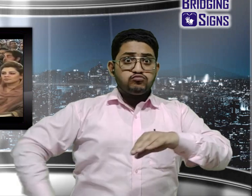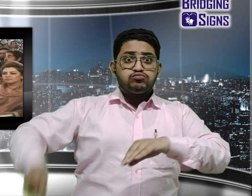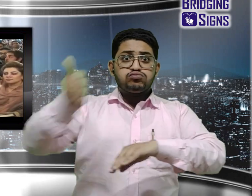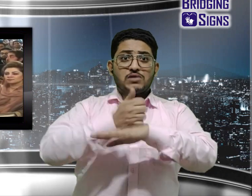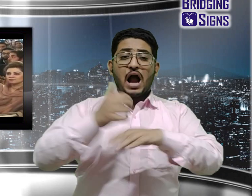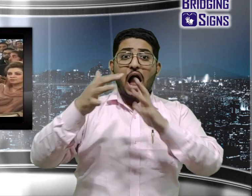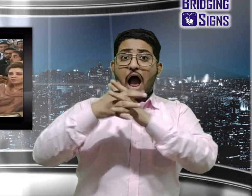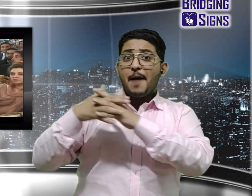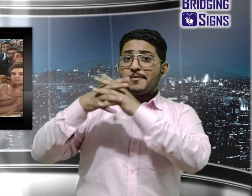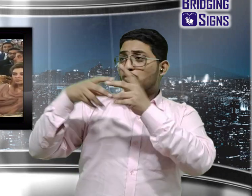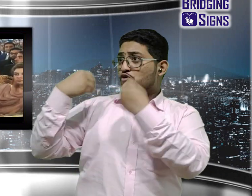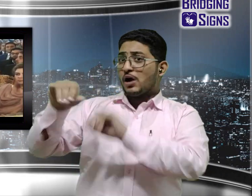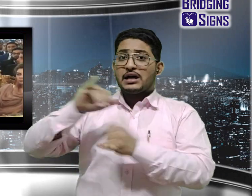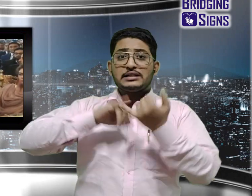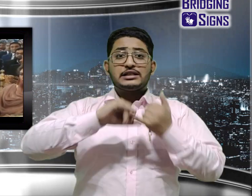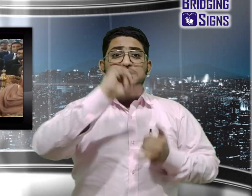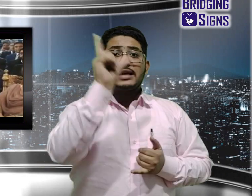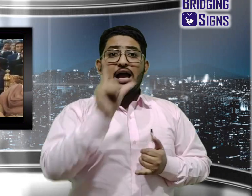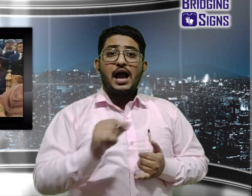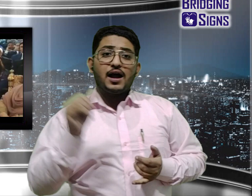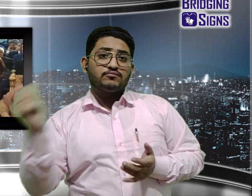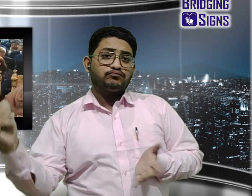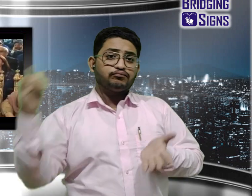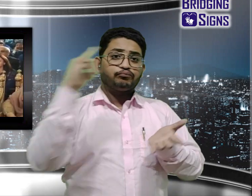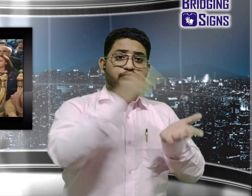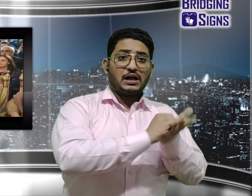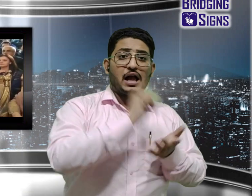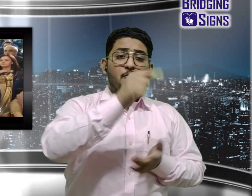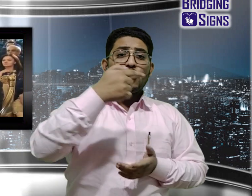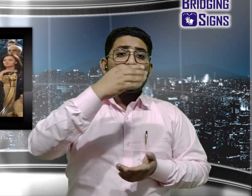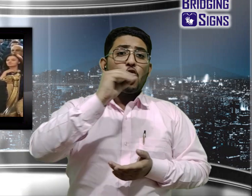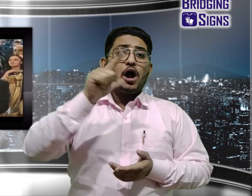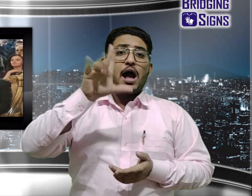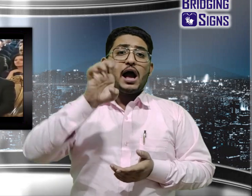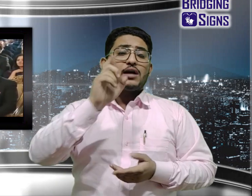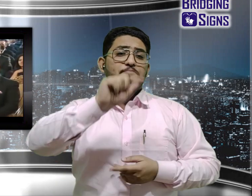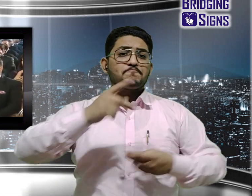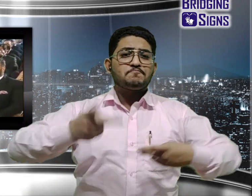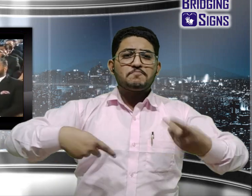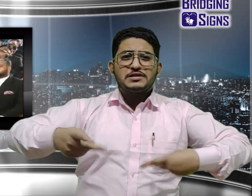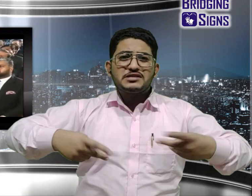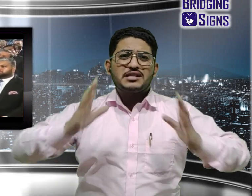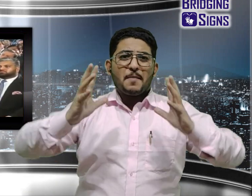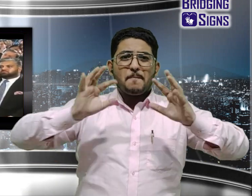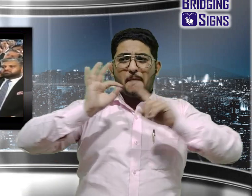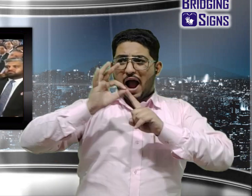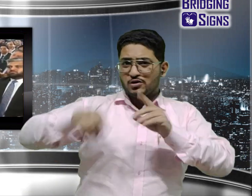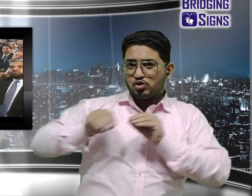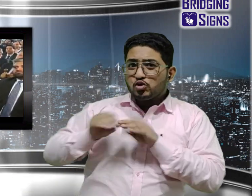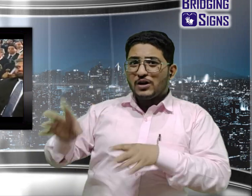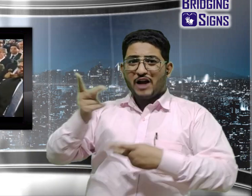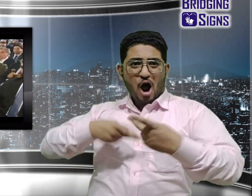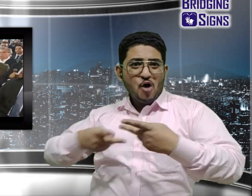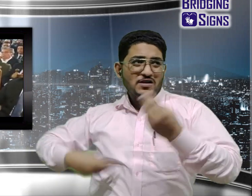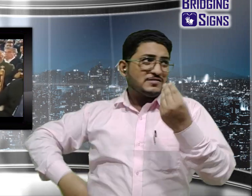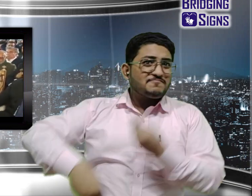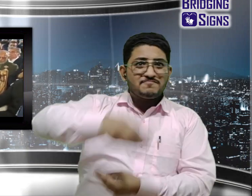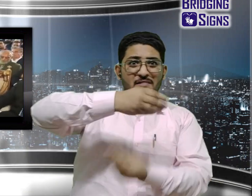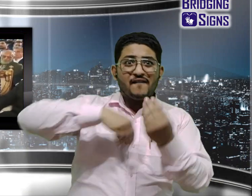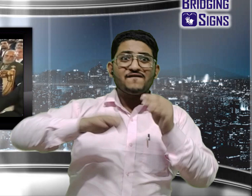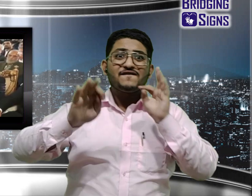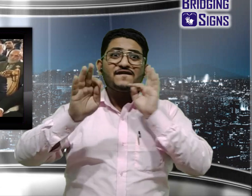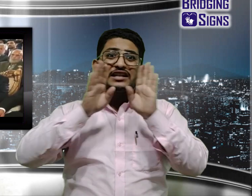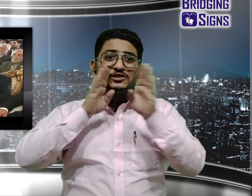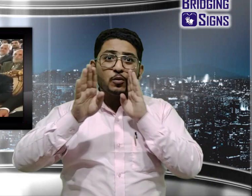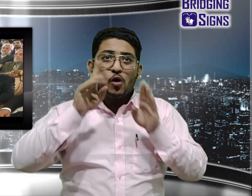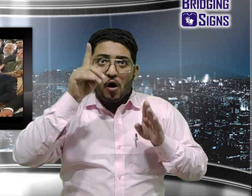उसके लिए मैं अमेरिका छोड़ के सिंगापुर मूव हुई, गूगल का बिजनेस शुरू किया, हमने प्रोडक्ट्स यहाँ पे गूगल के लॉन्च किए, उसके देखे देखे